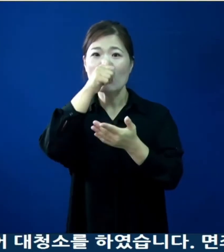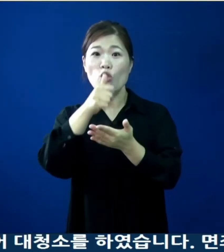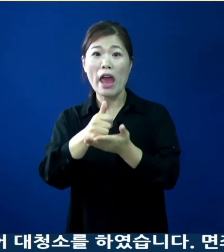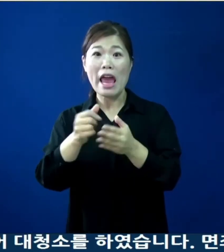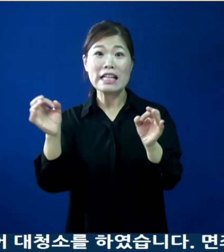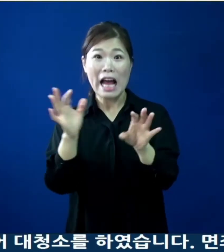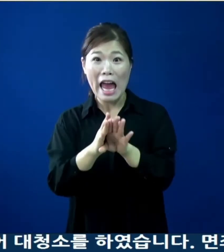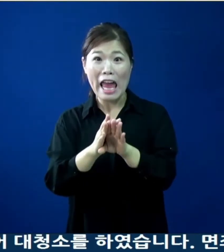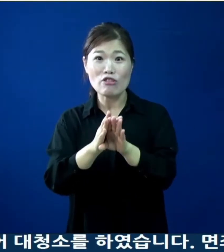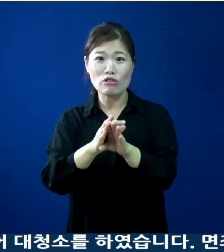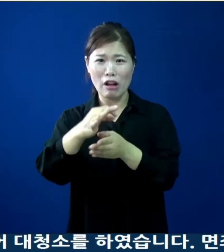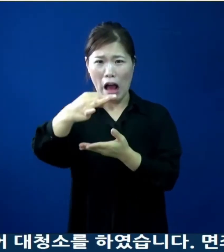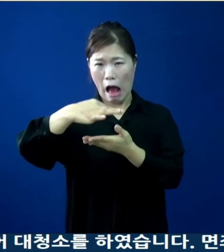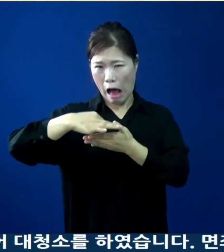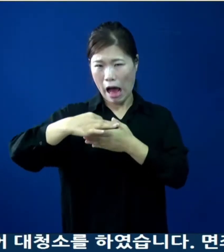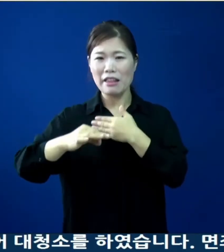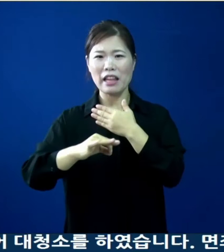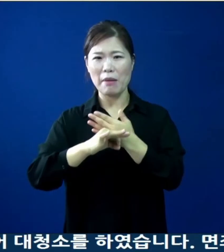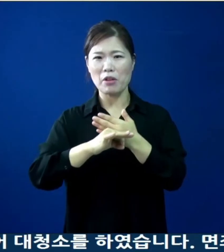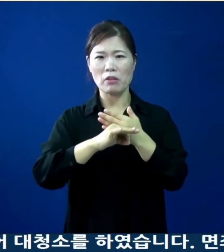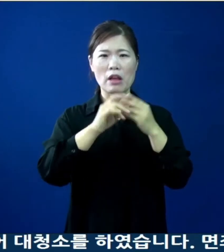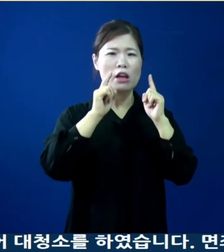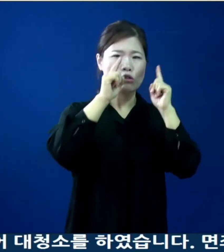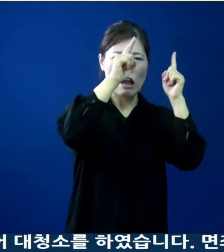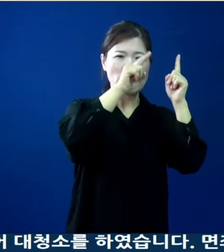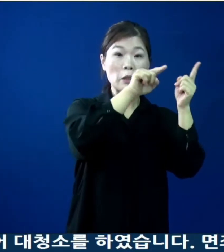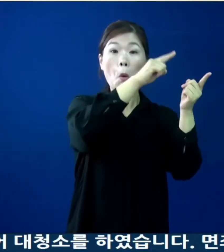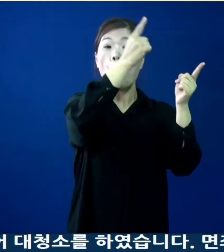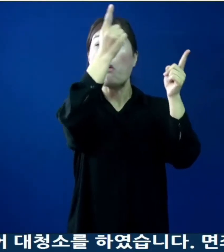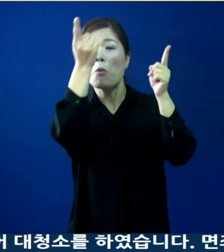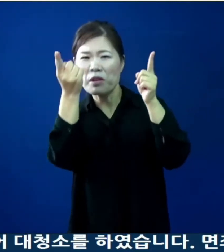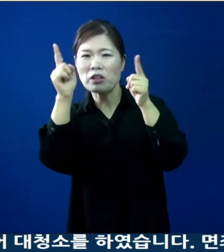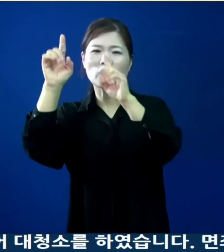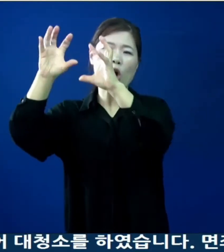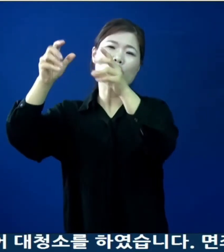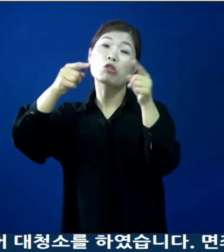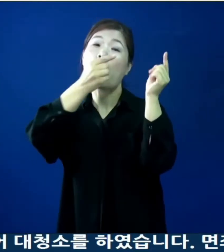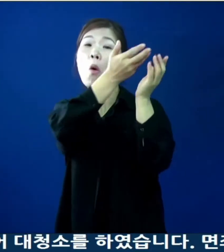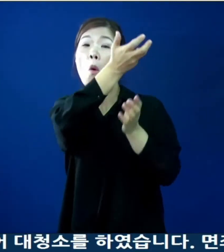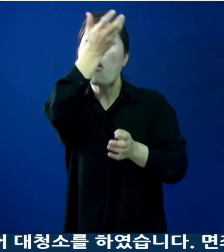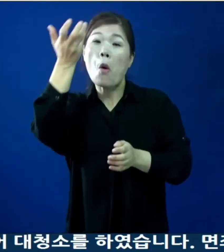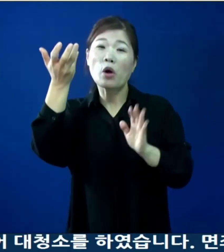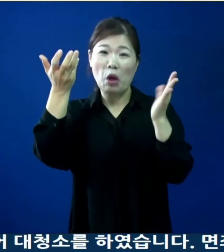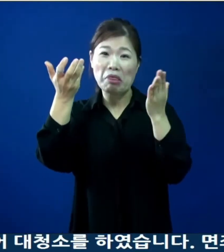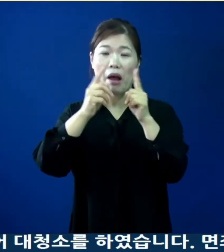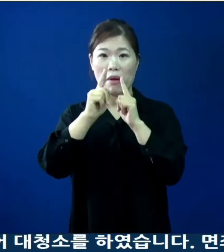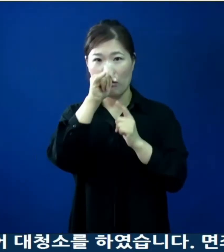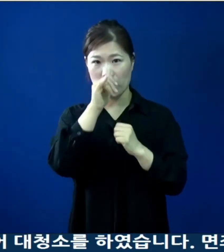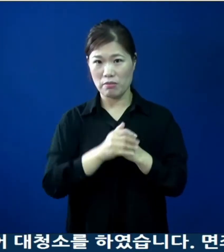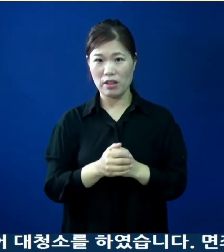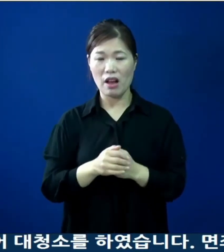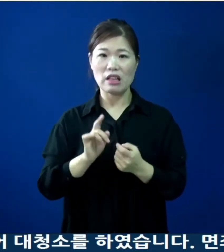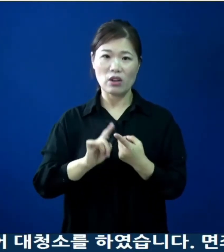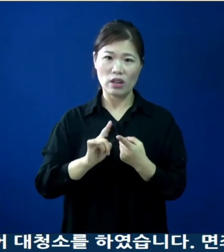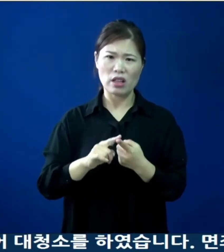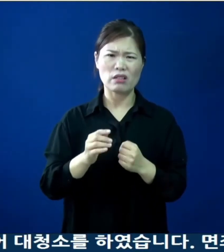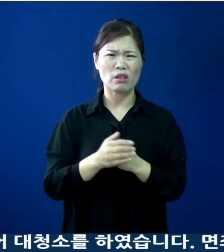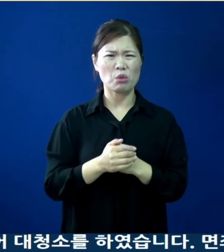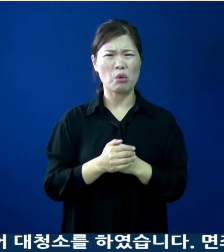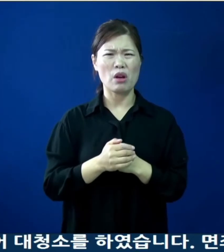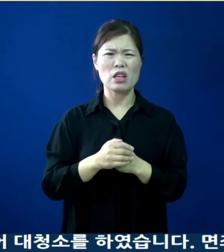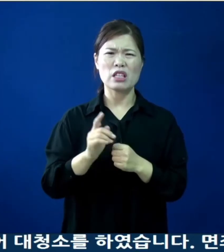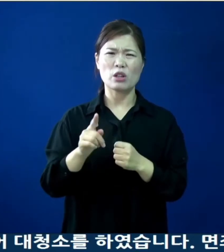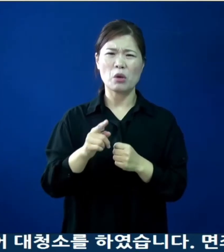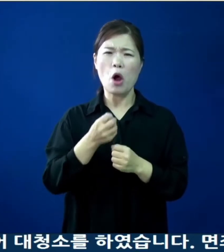올라간다, 뭐 이런 좀 말이 안 되는 논리를 핀 거죠. 매관매직이 일상화되어 있었고,